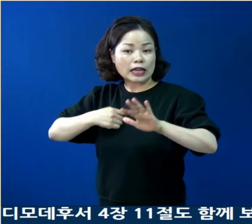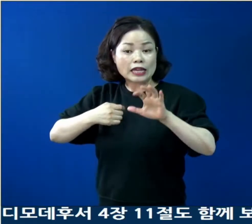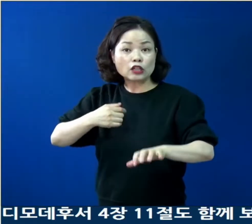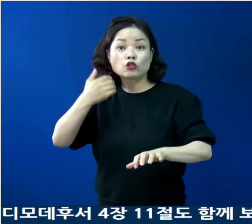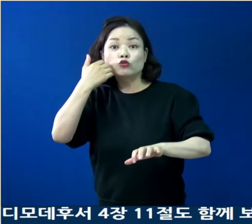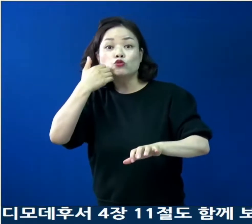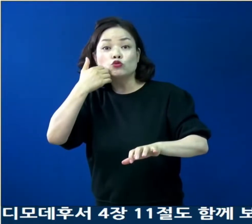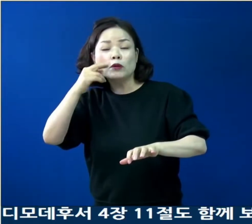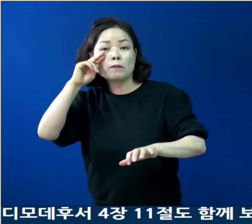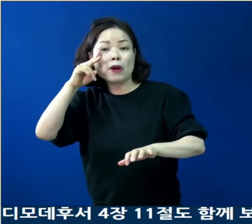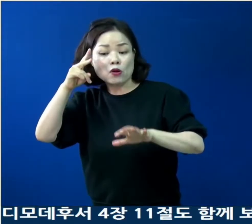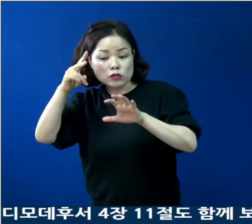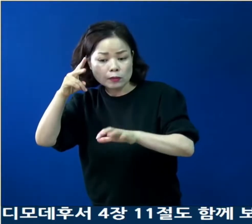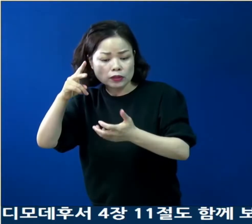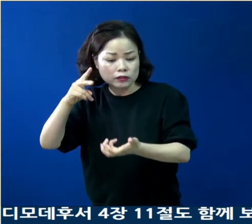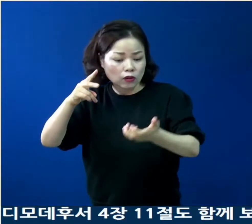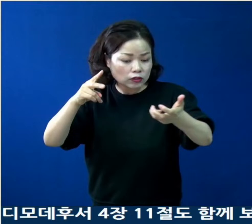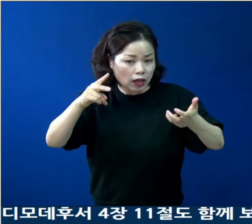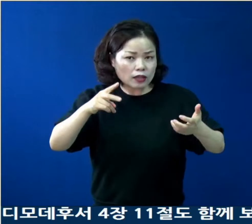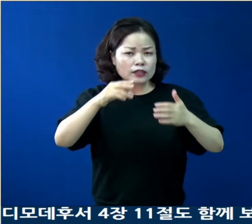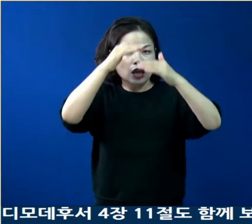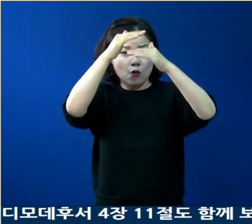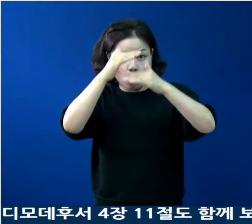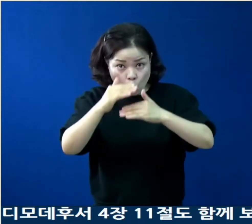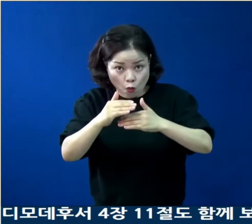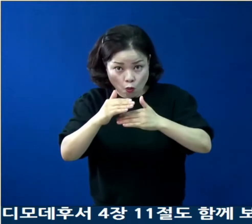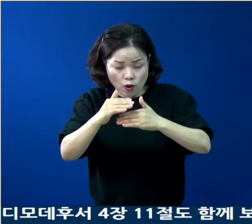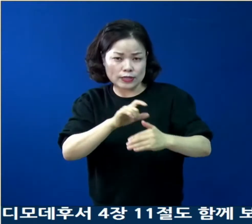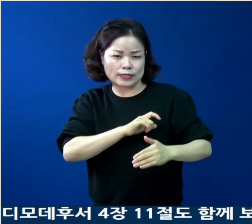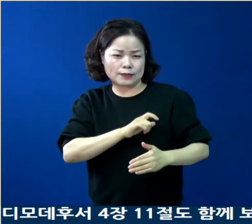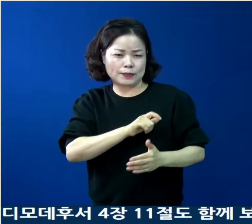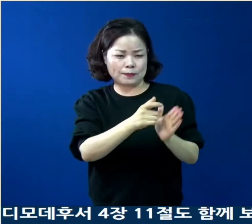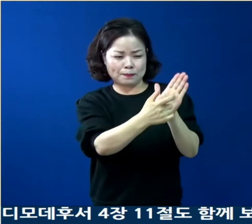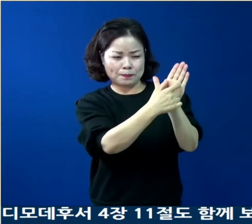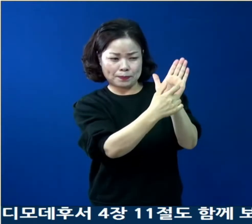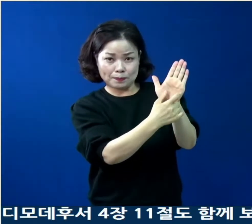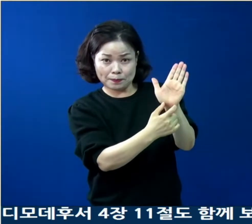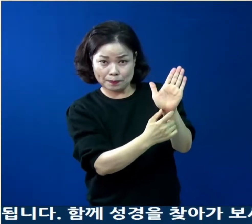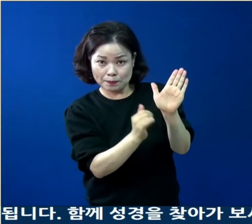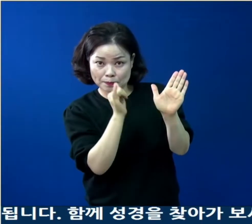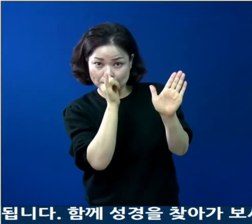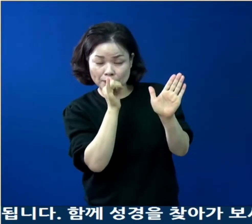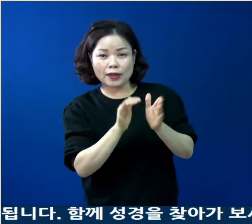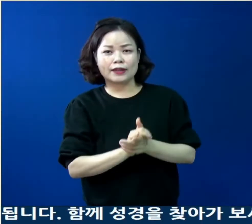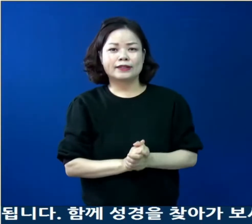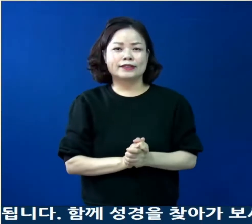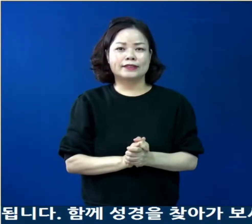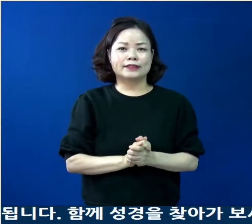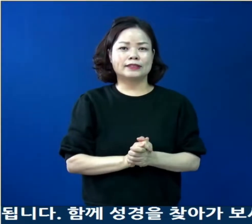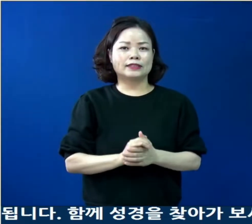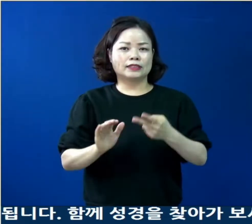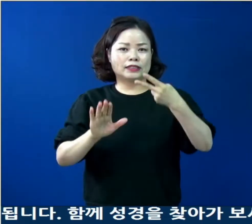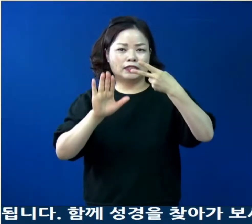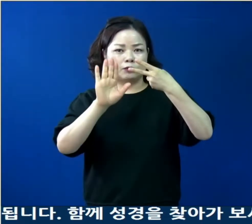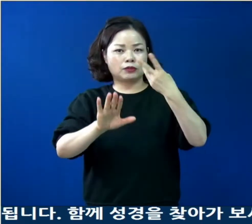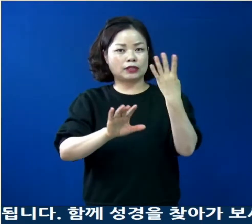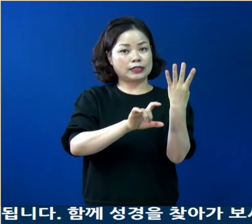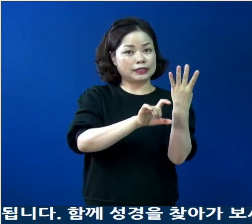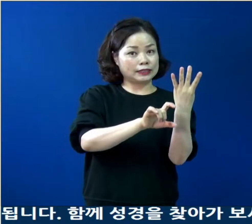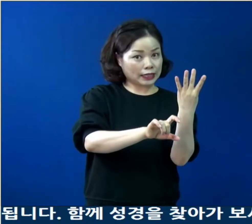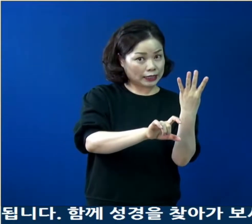누가 있었으며 누가 떠났으며 뭐 이런 그 이름들을 쭉 기록을 하고 있습니다. 디모데후서